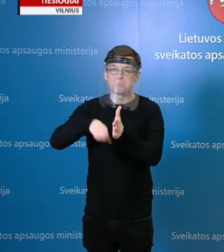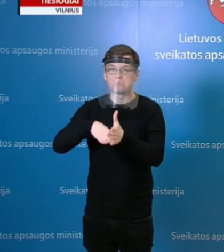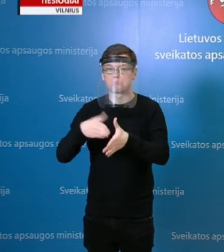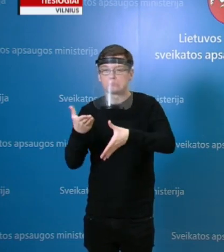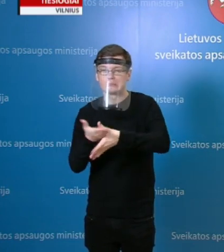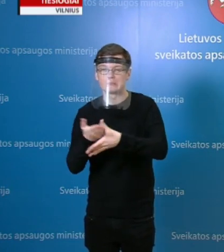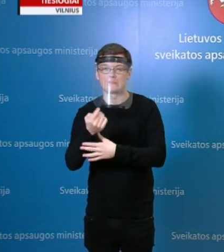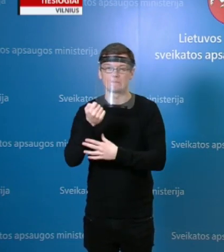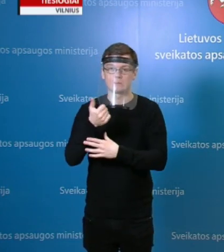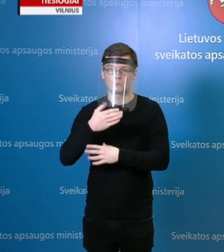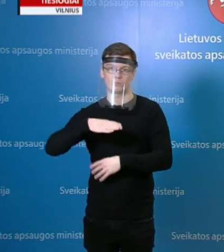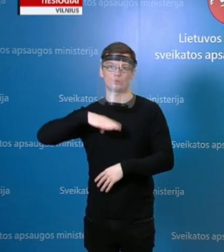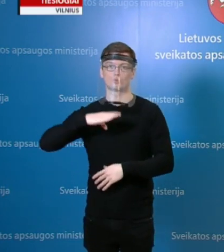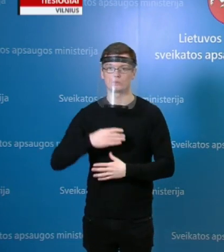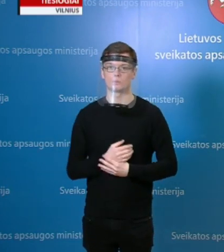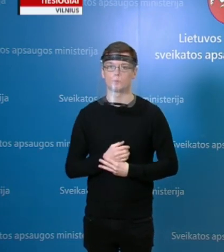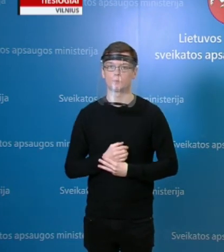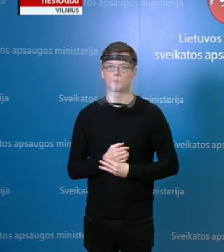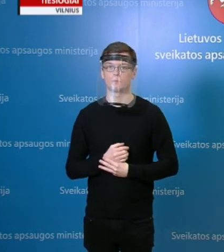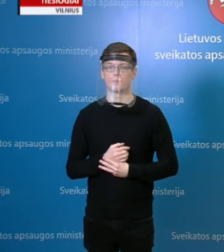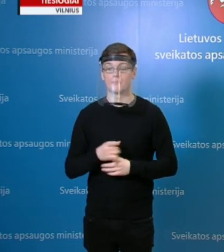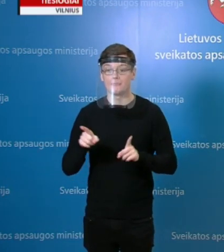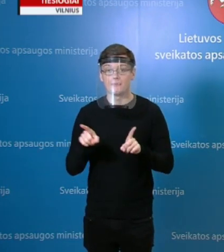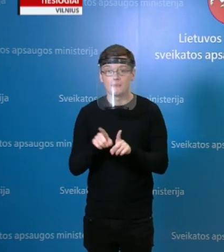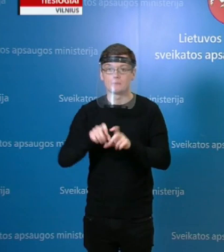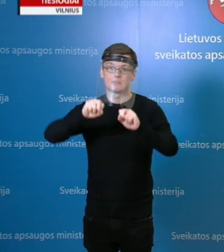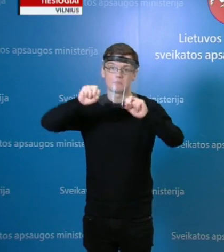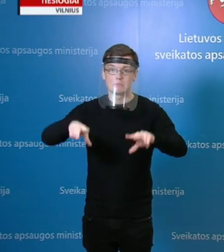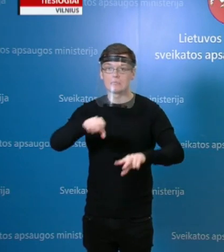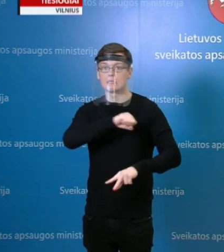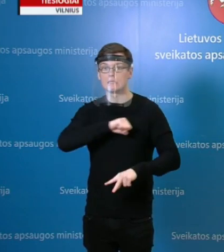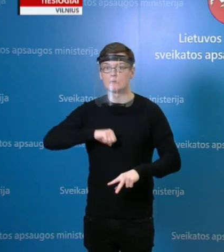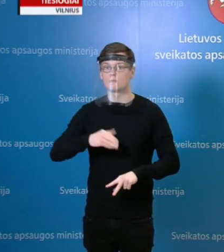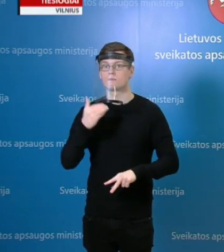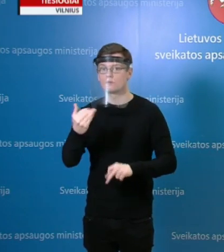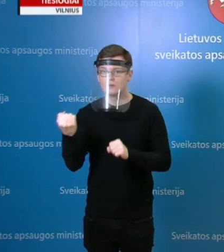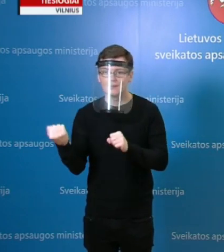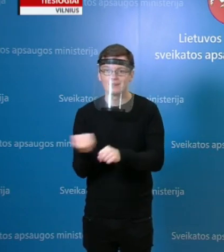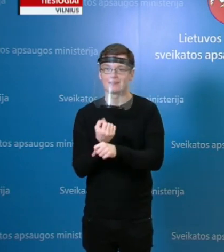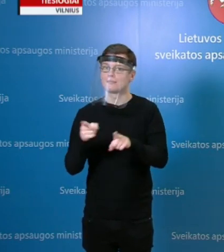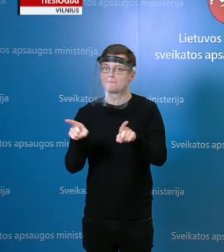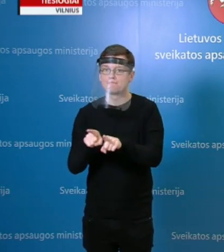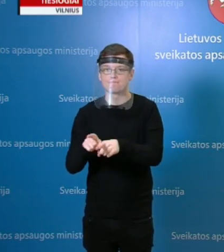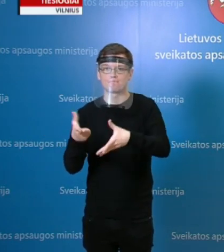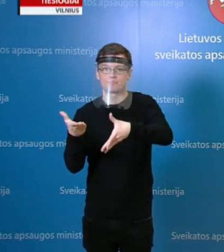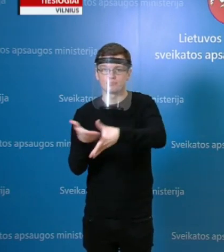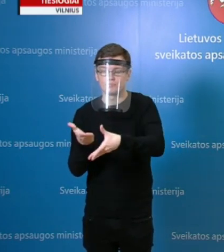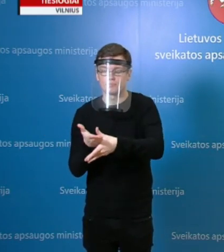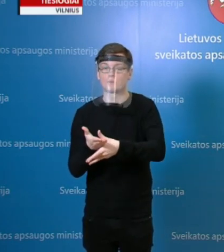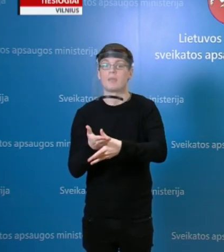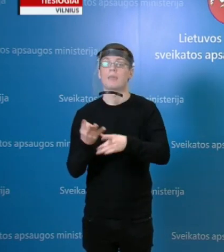Ir be abejo, kad tokiais atvejais patiems ir specialistams reikalingos supervizijos. Ir ketvirtoji priemonė tai yra